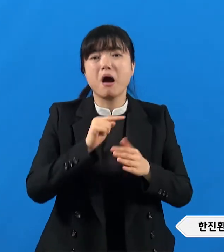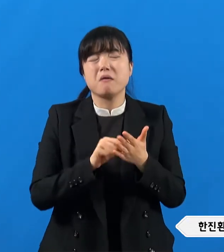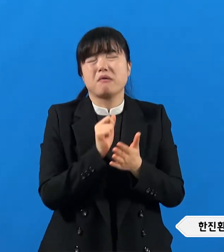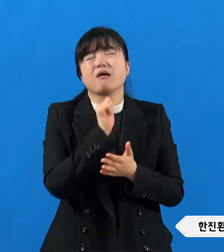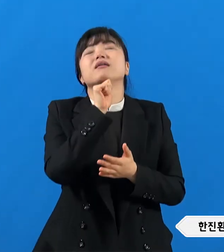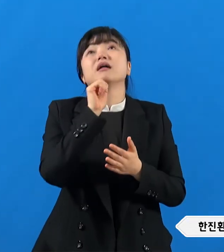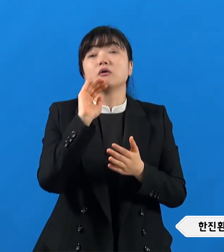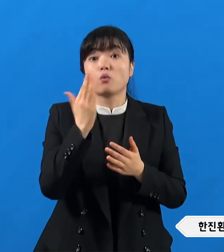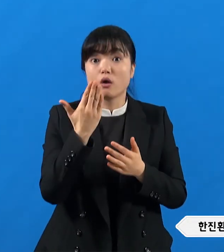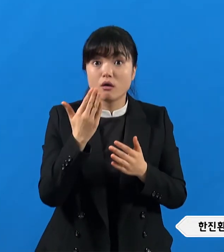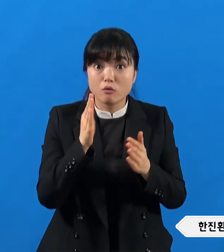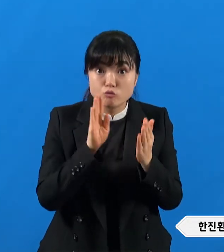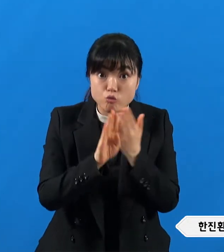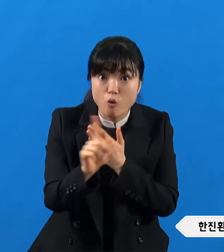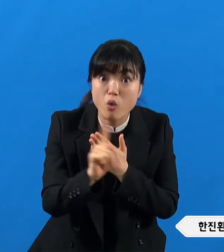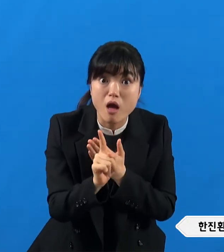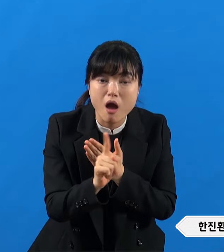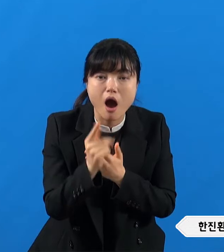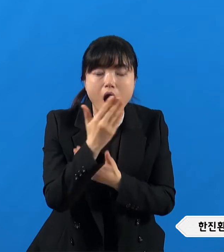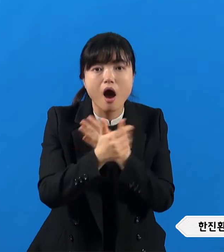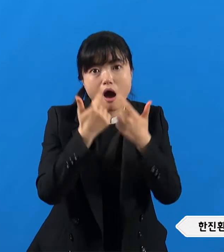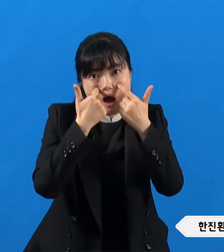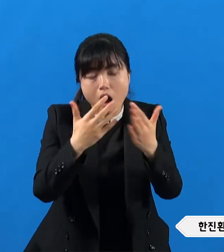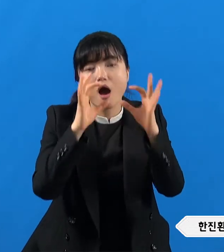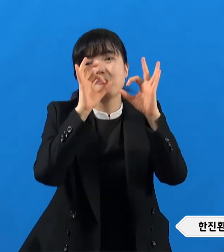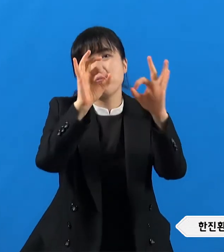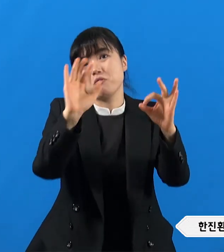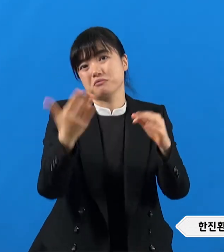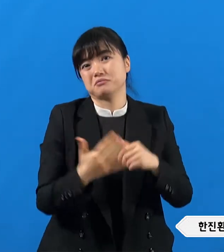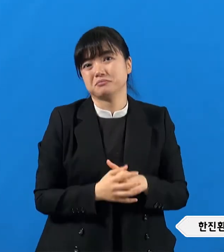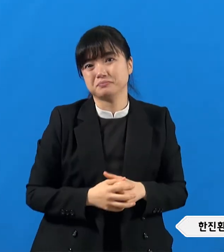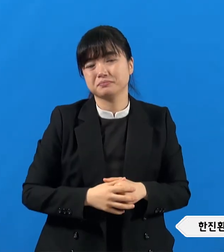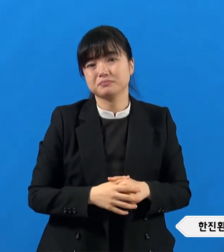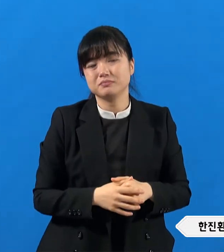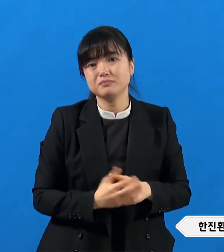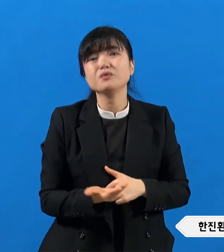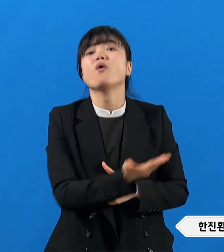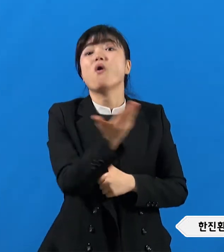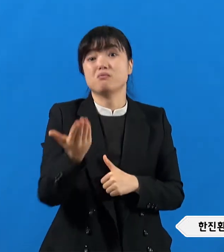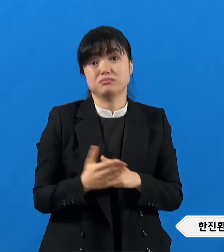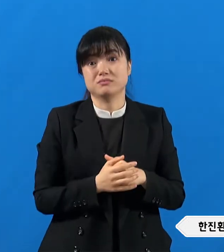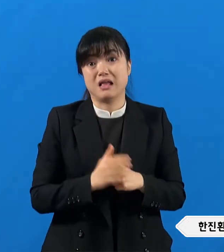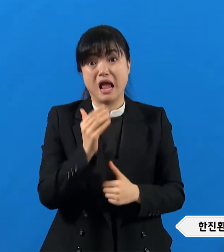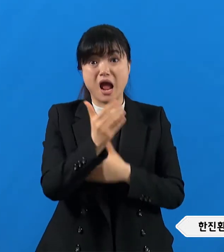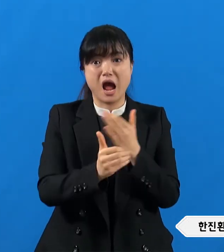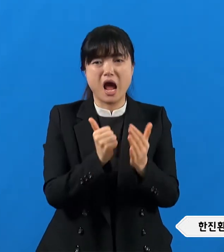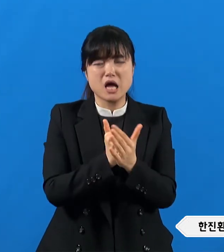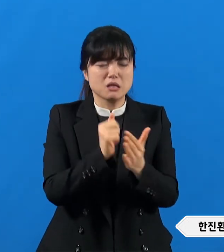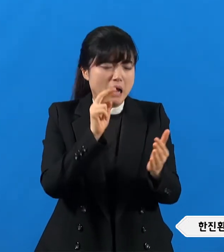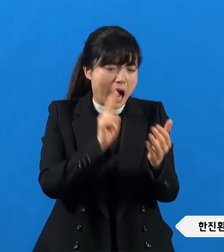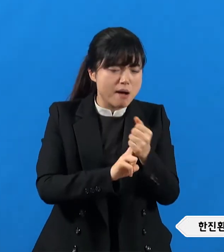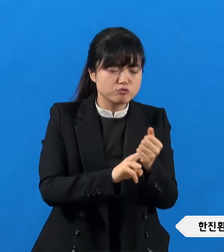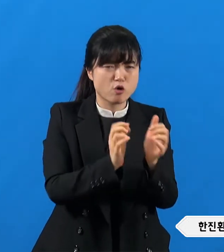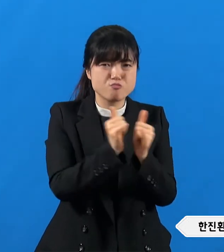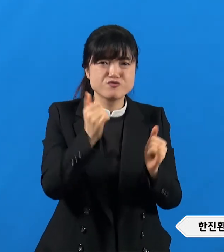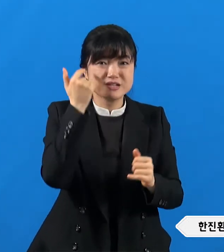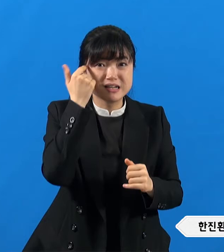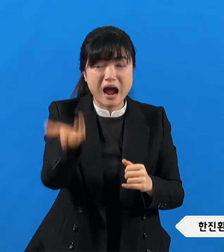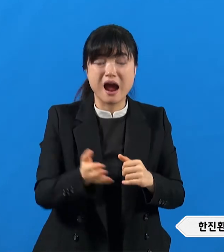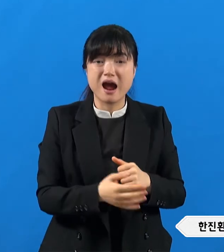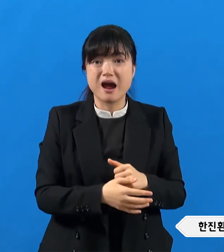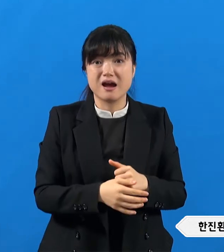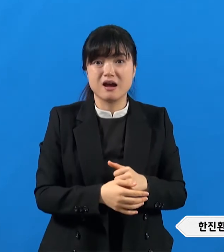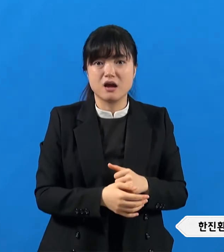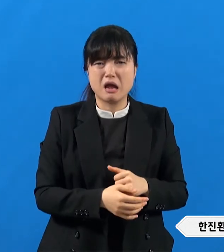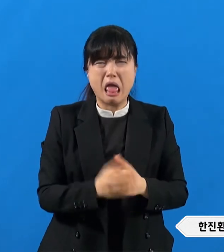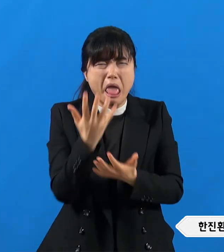하나님이 분명히 보이는 것입니다. 여러분, 누가 하나님은 감추어진 존재라고 하십니까?